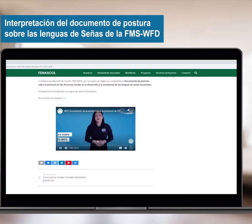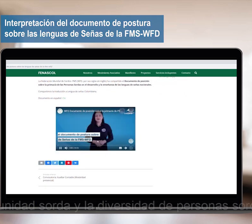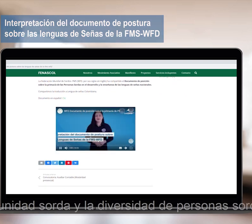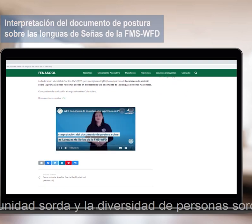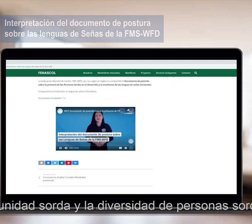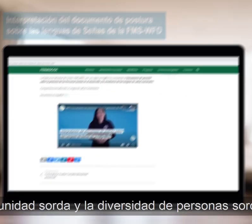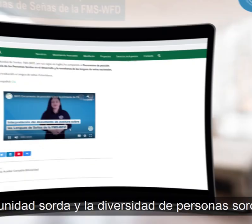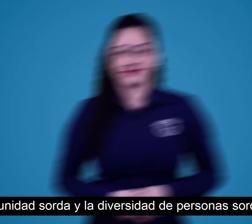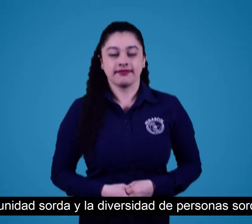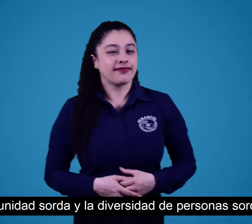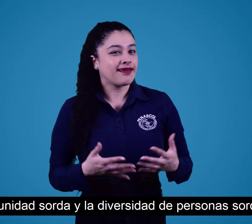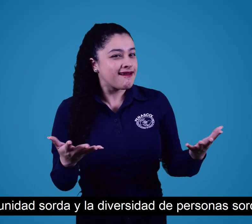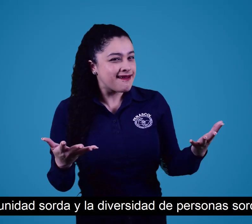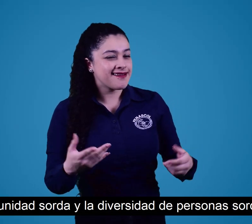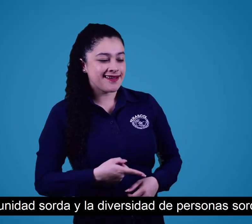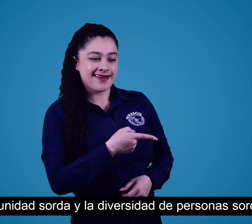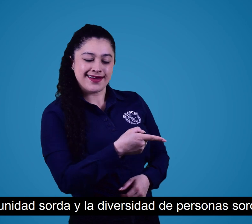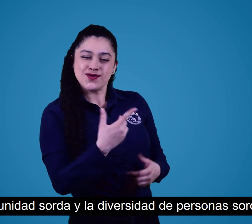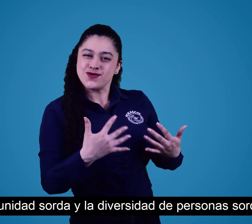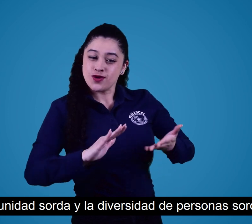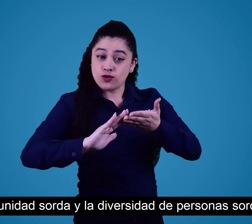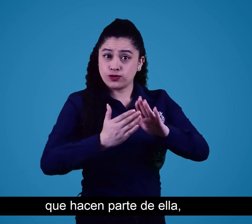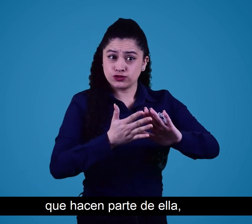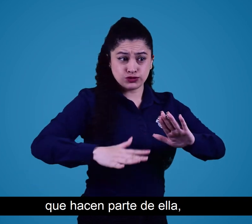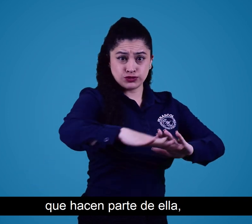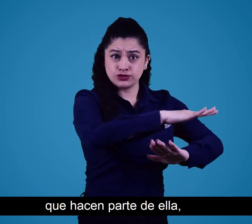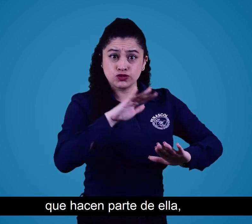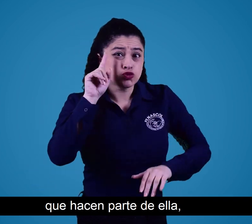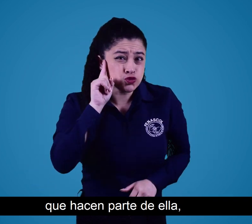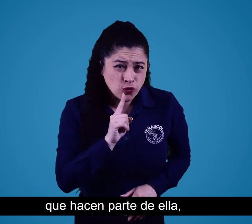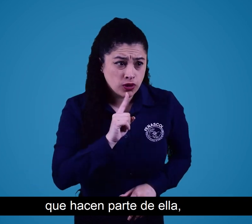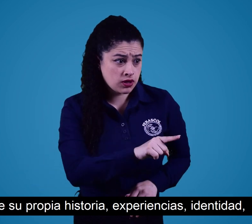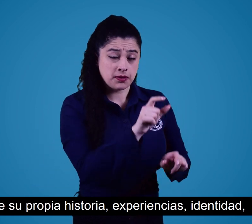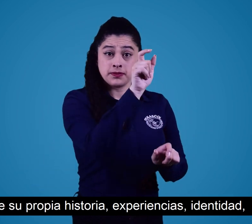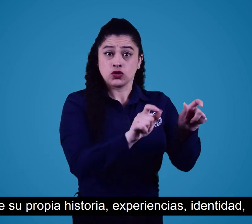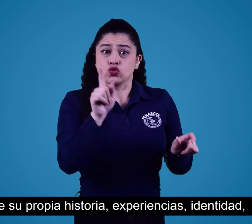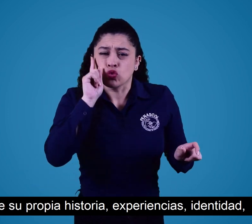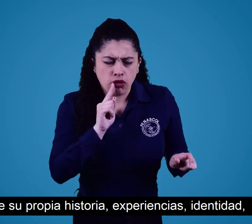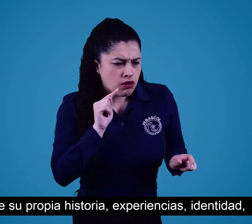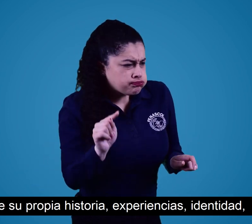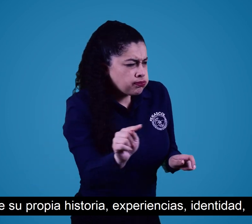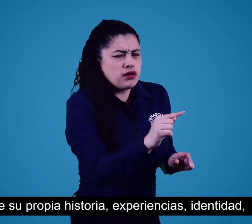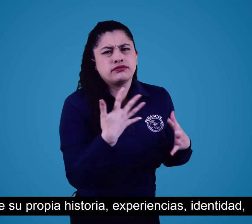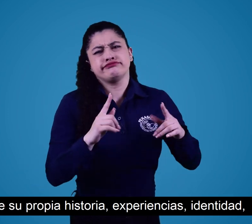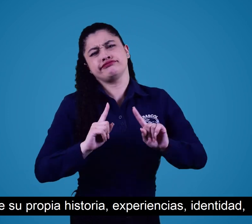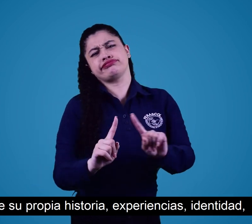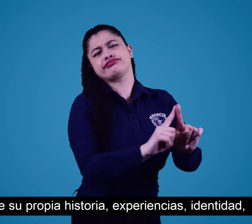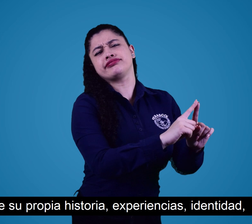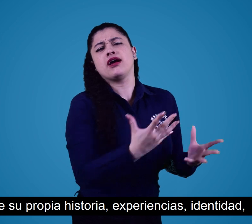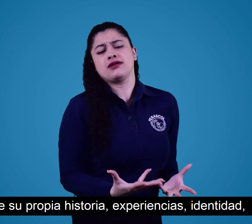La comunidad sorda y la diversidad de personas sordas que hacen parte de ella Tienen su propia historia, experiencia, identidad,